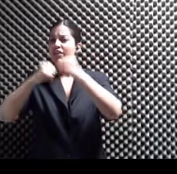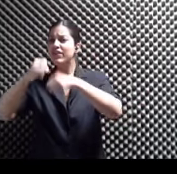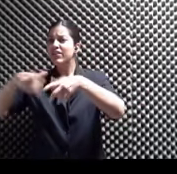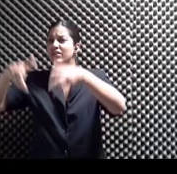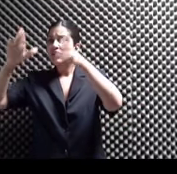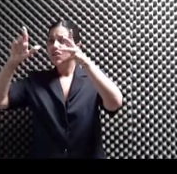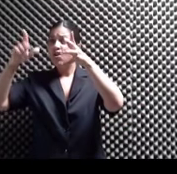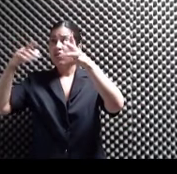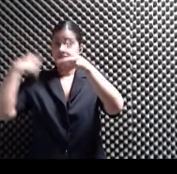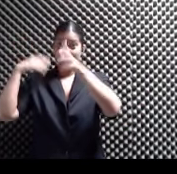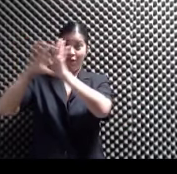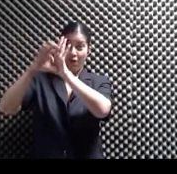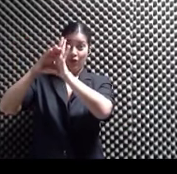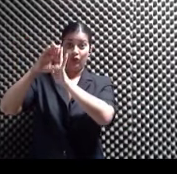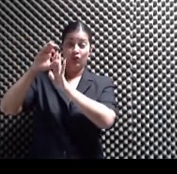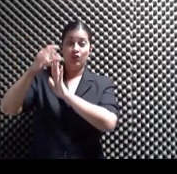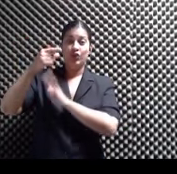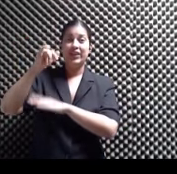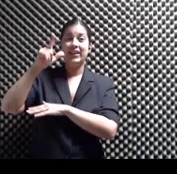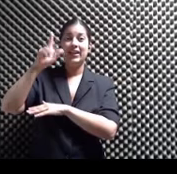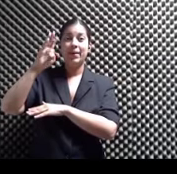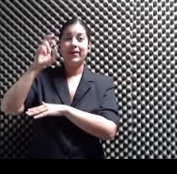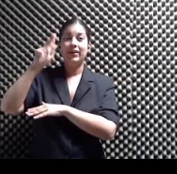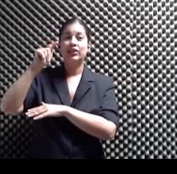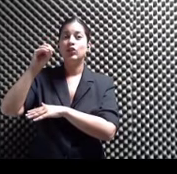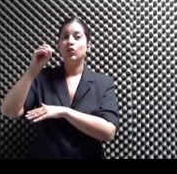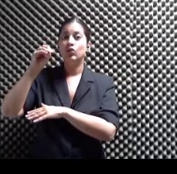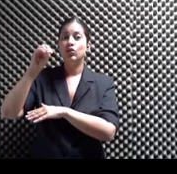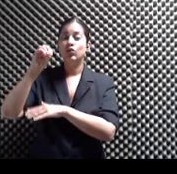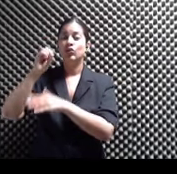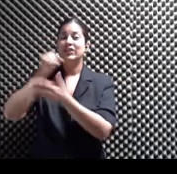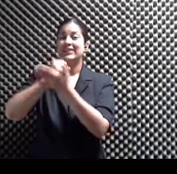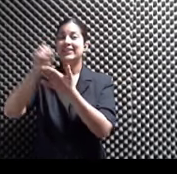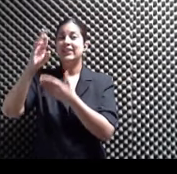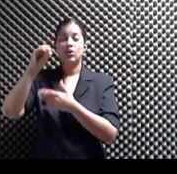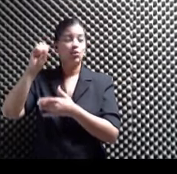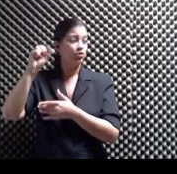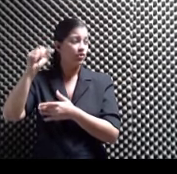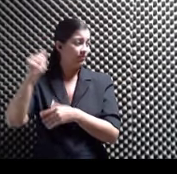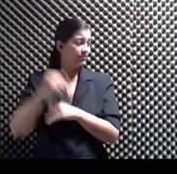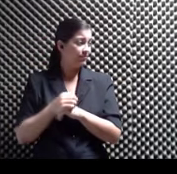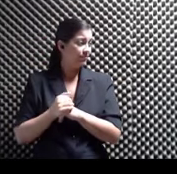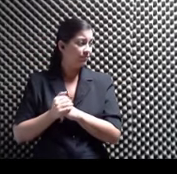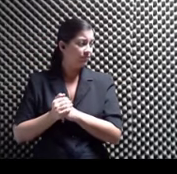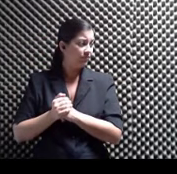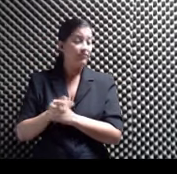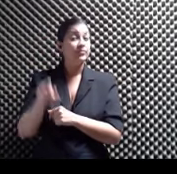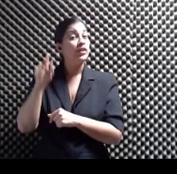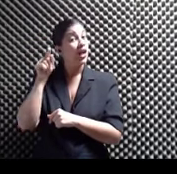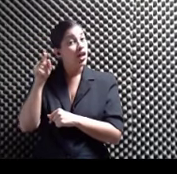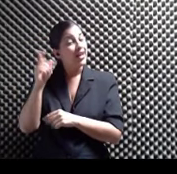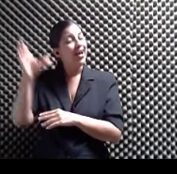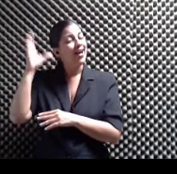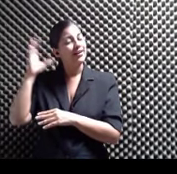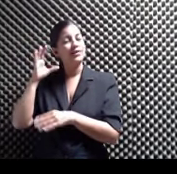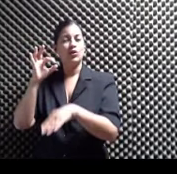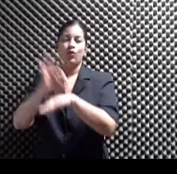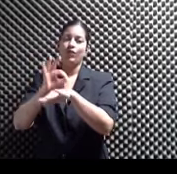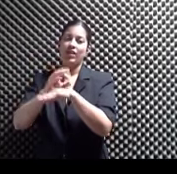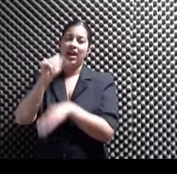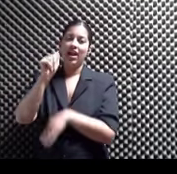foto gigante. Uh-huh. Ese era el edificio Pello, donde, creo que es Pello el nombre, donde estaban las oficinas de